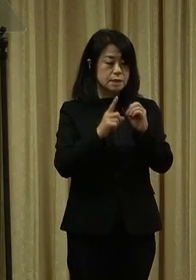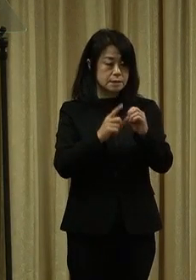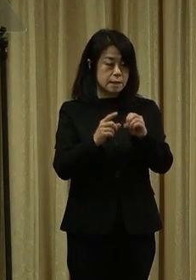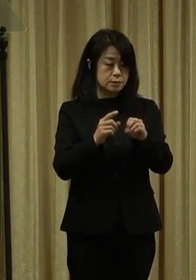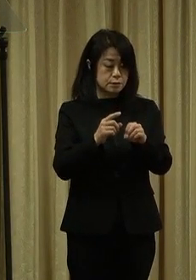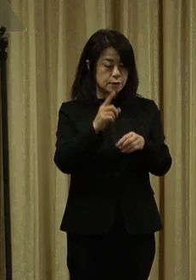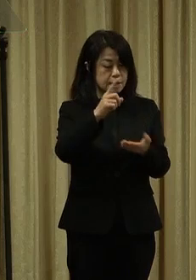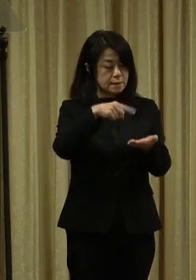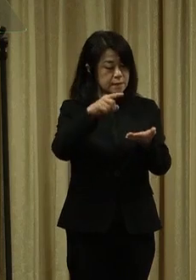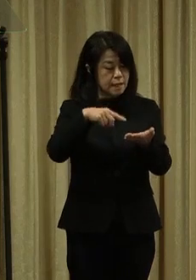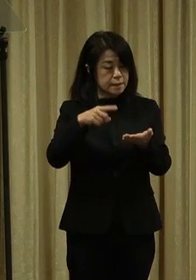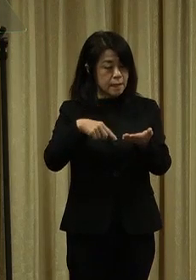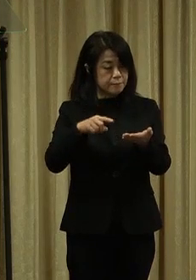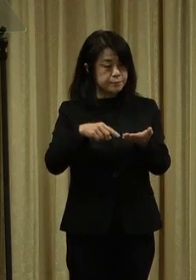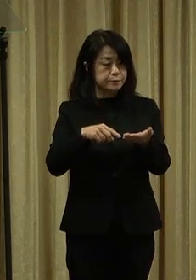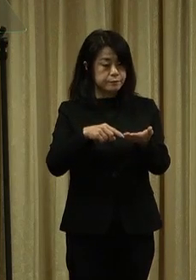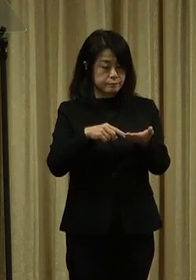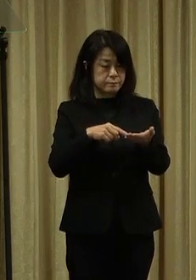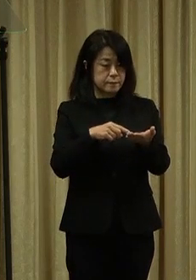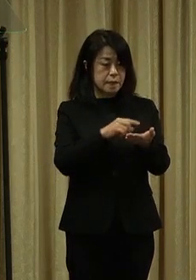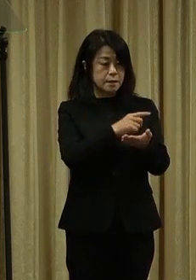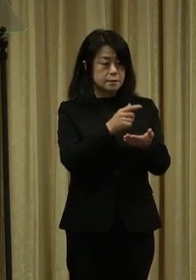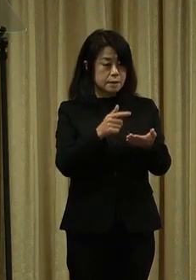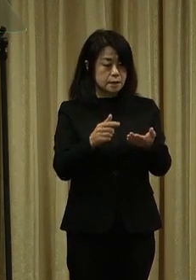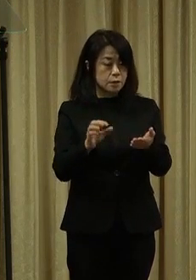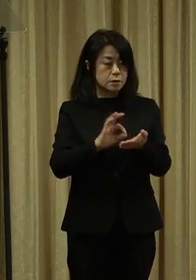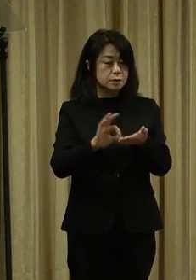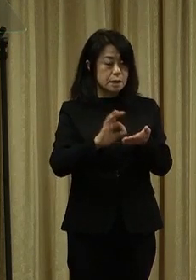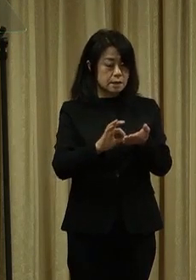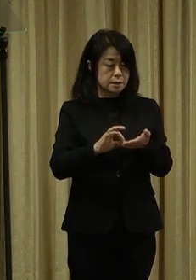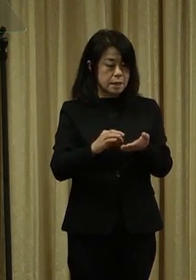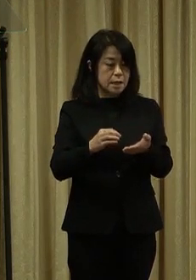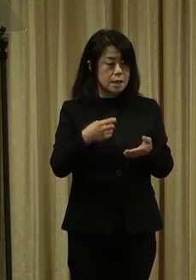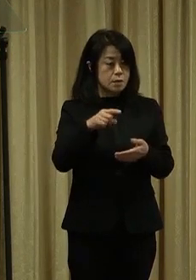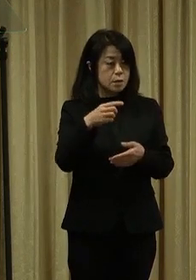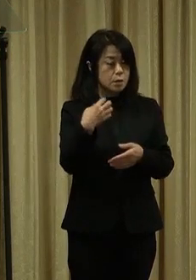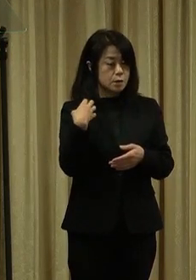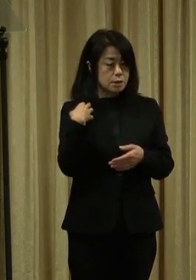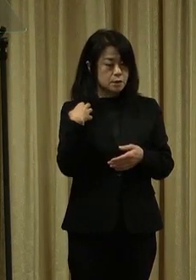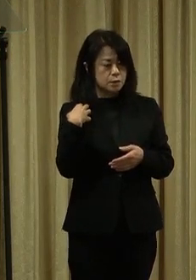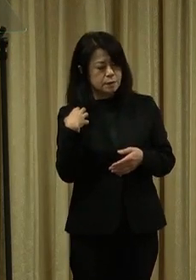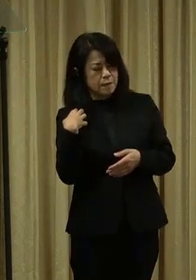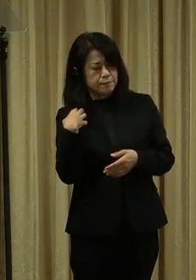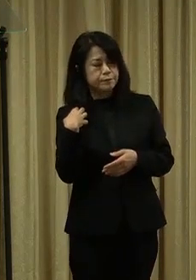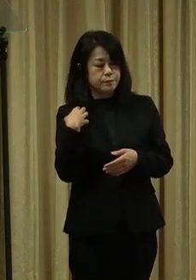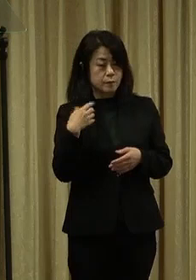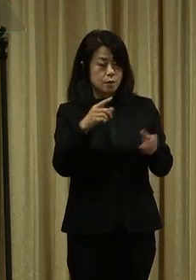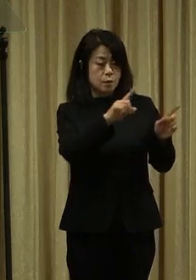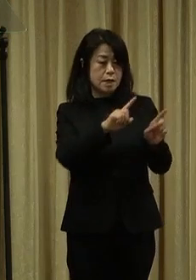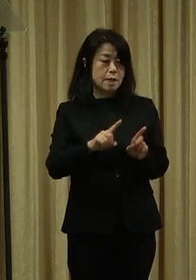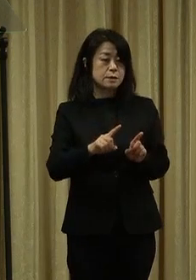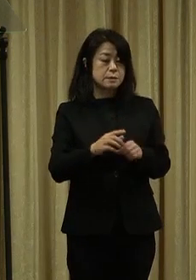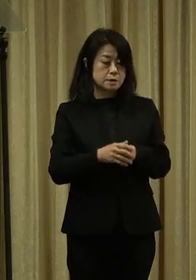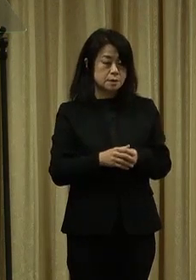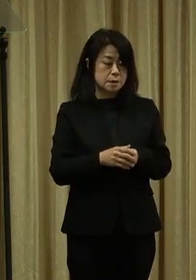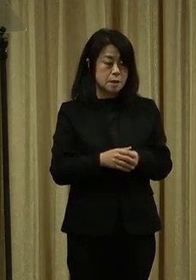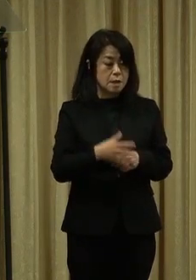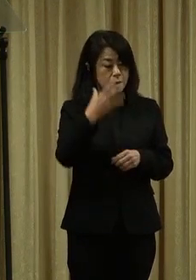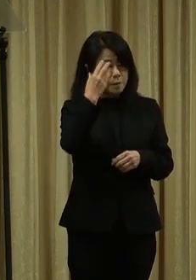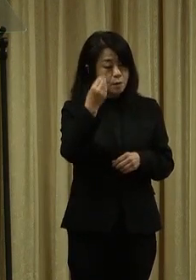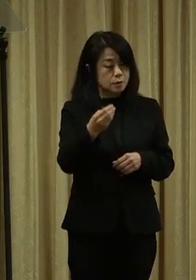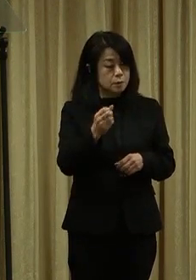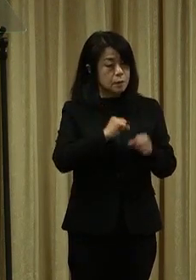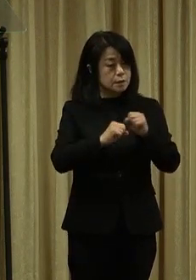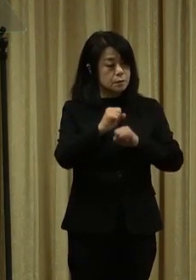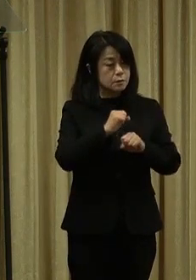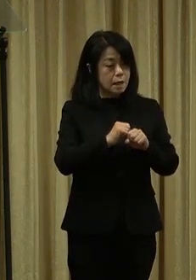用により生徒の学力向上と教員の負担軽減を進めます。また魅力と活力ある県